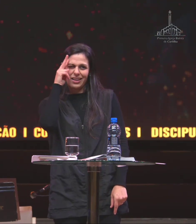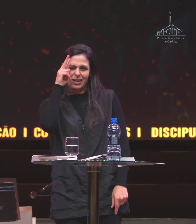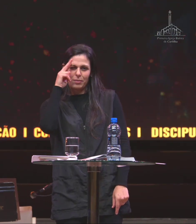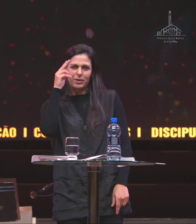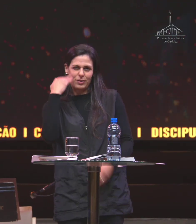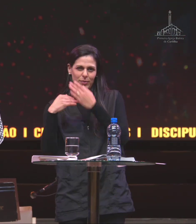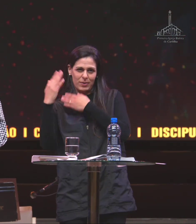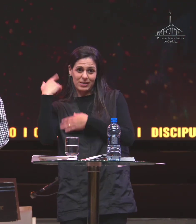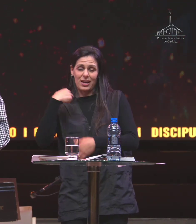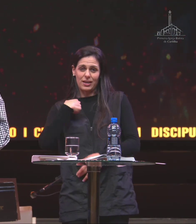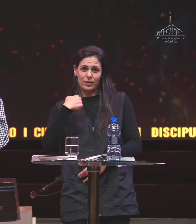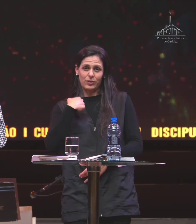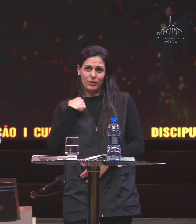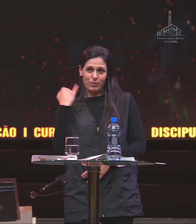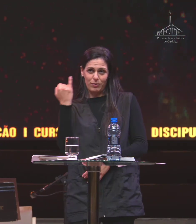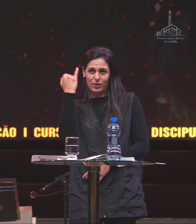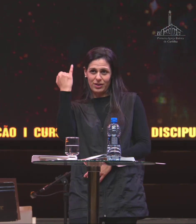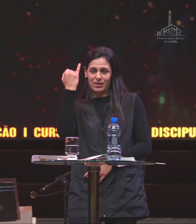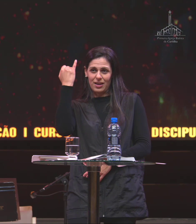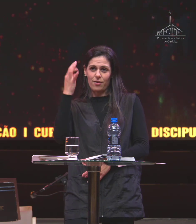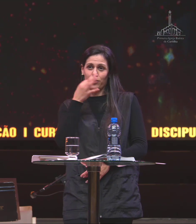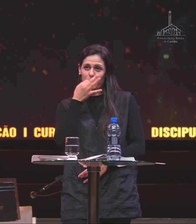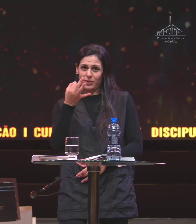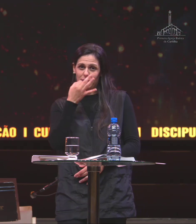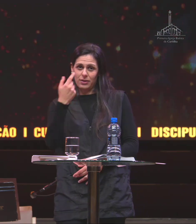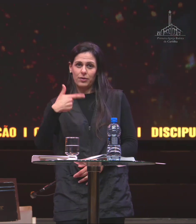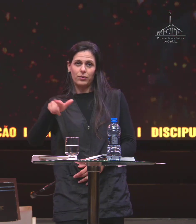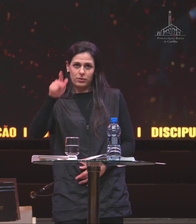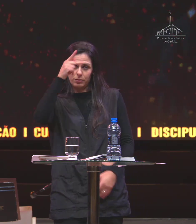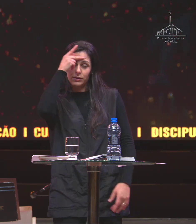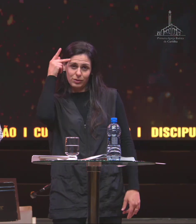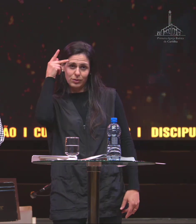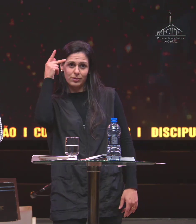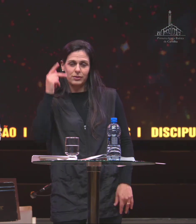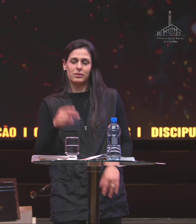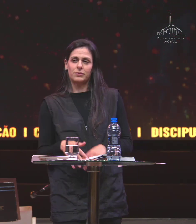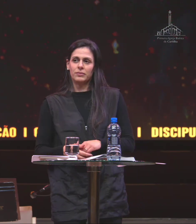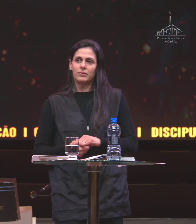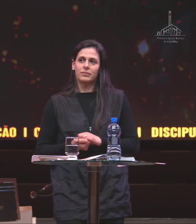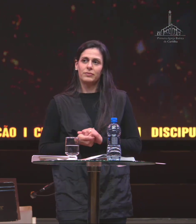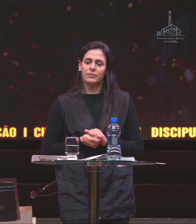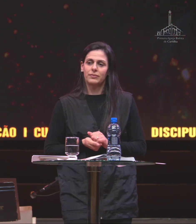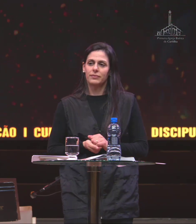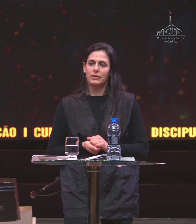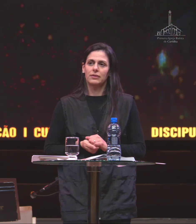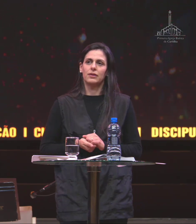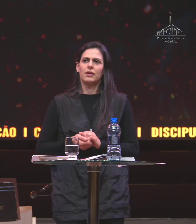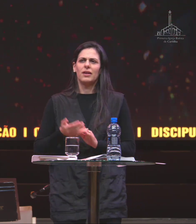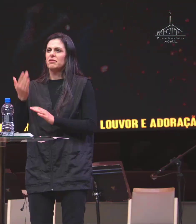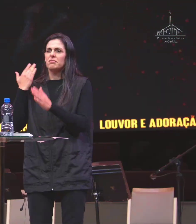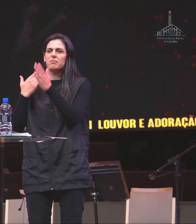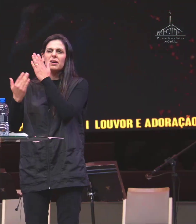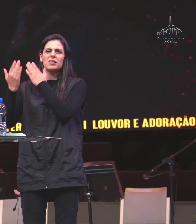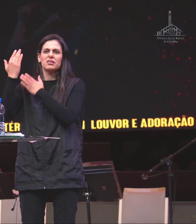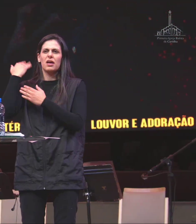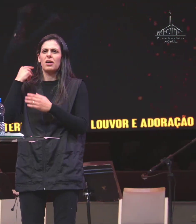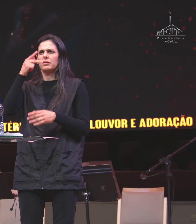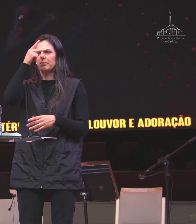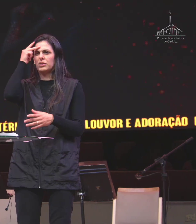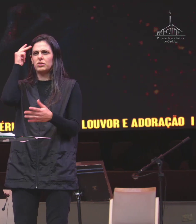coisa que você precisa mudar e ser transformado. E você fica ali com o coração duro e não deixa Deus